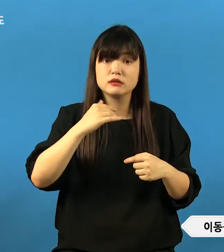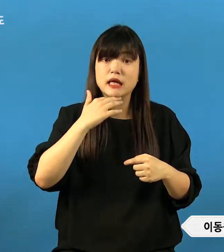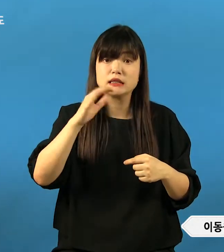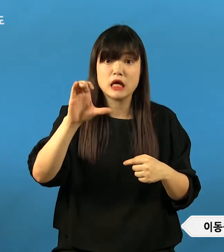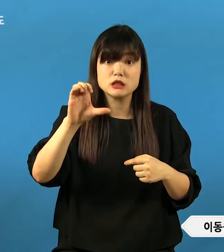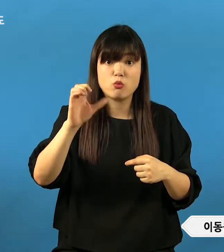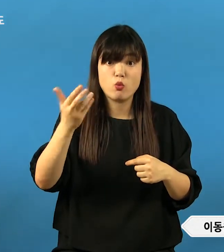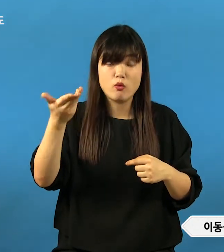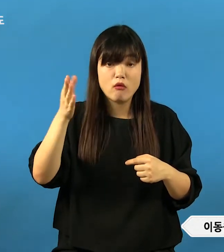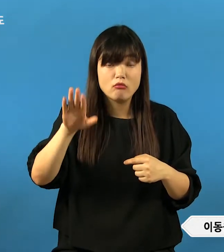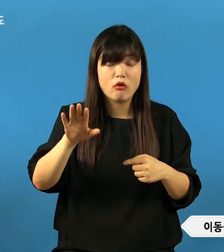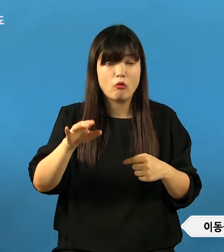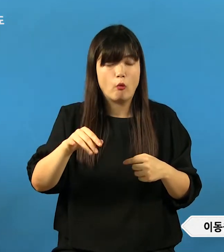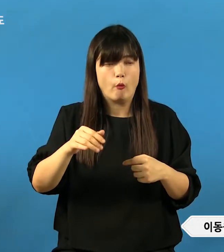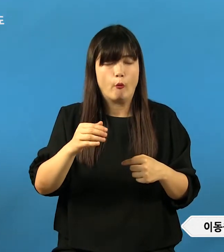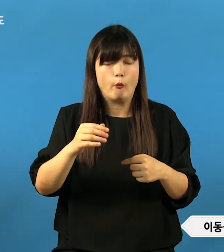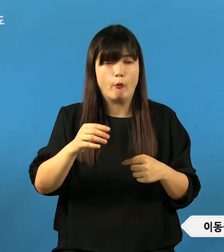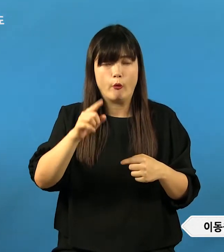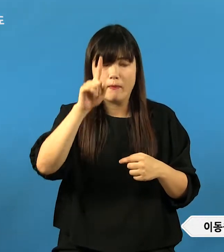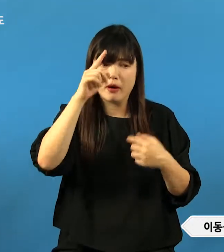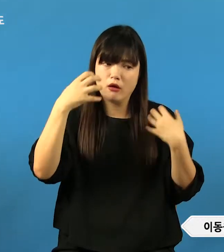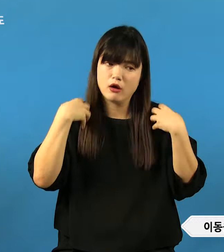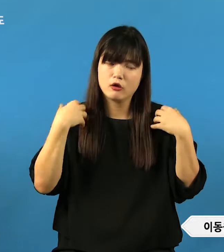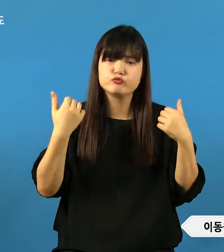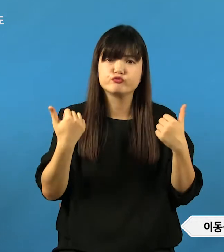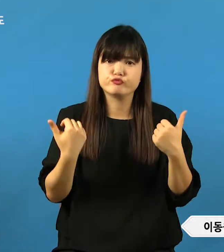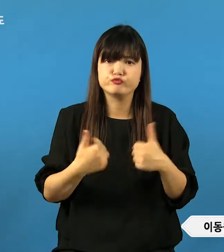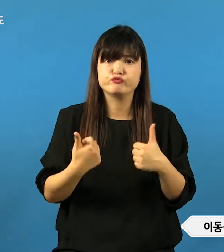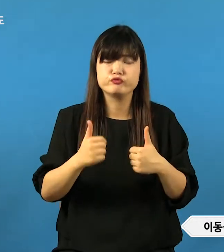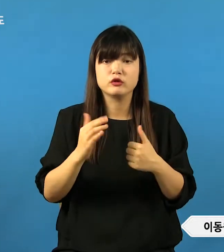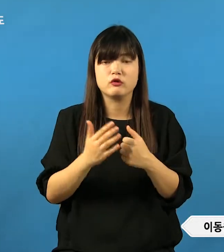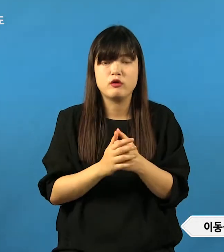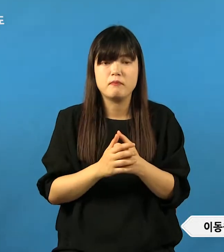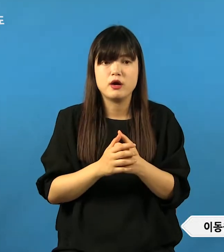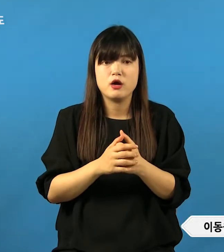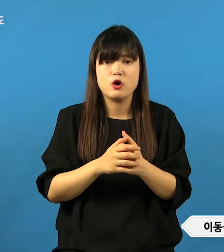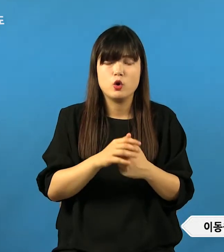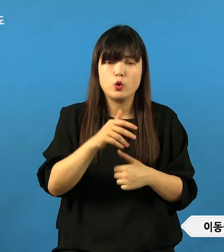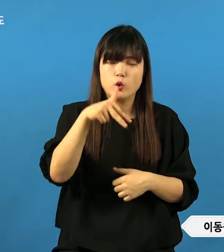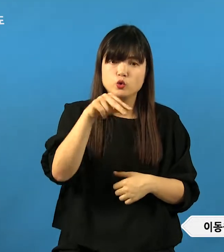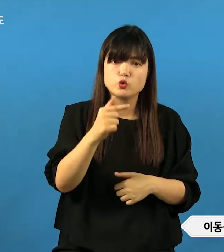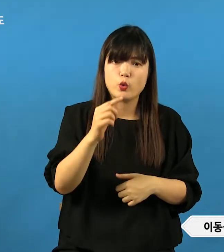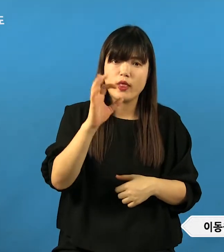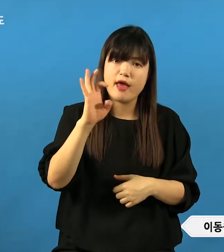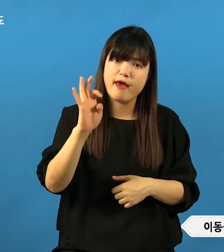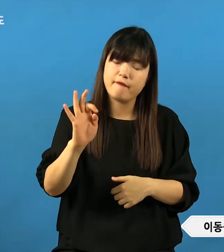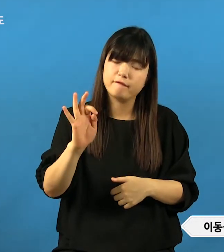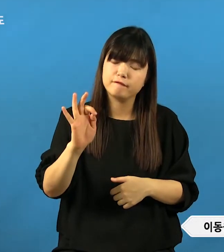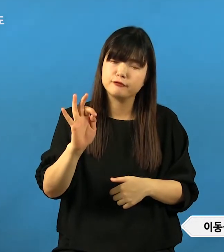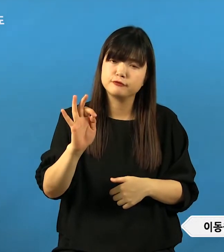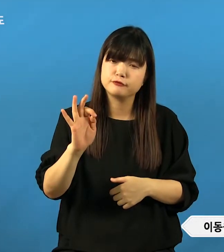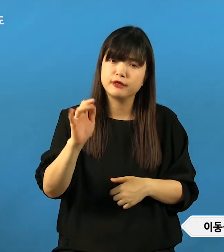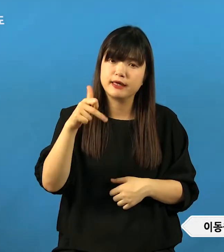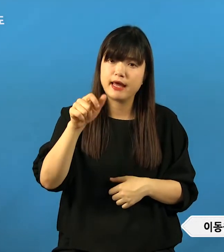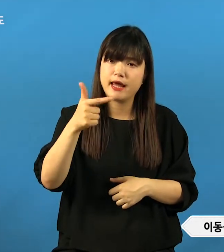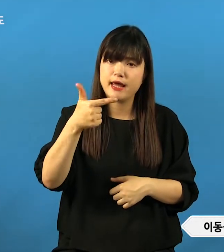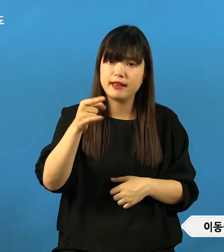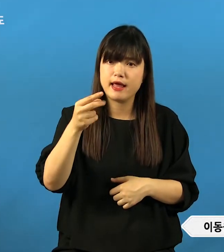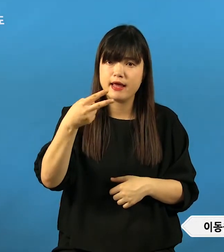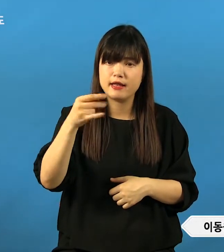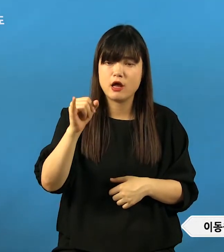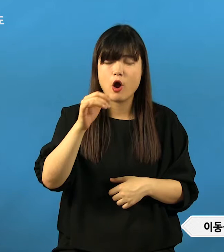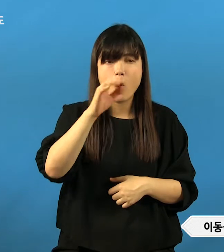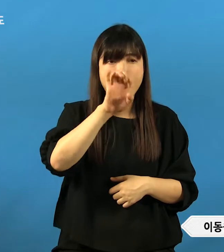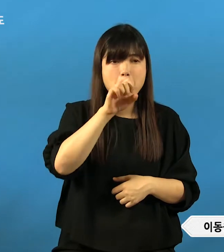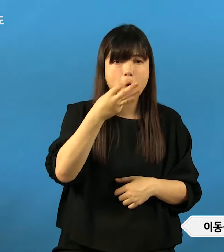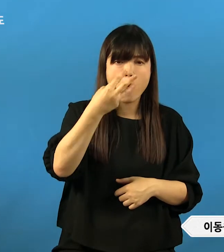45살에. 아마도 존 F 케네디 이후에 최고의 인기를 누리던 국회의원 폴